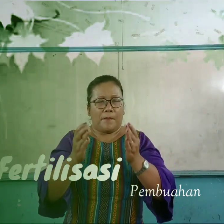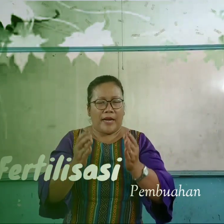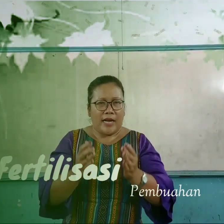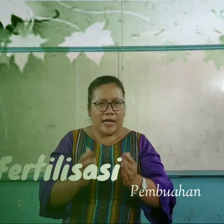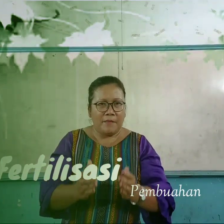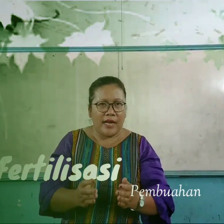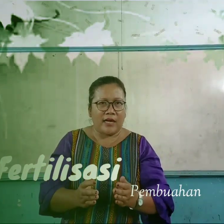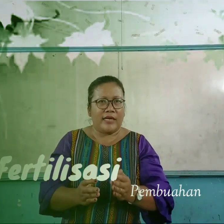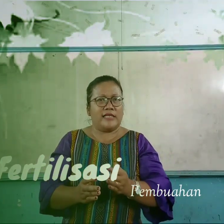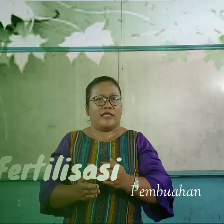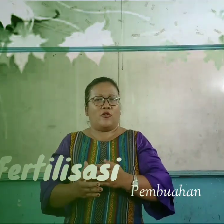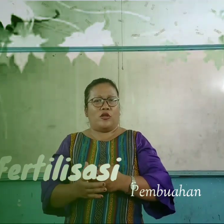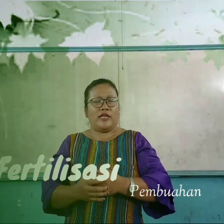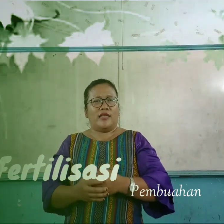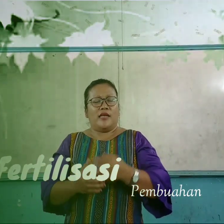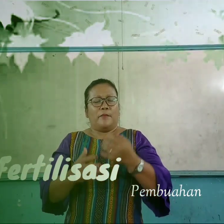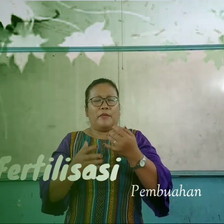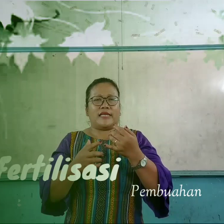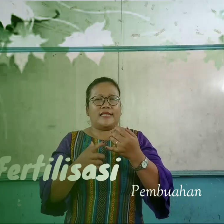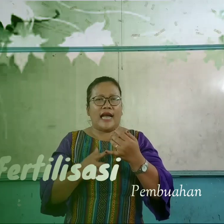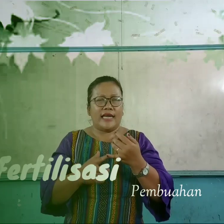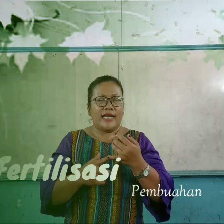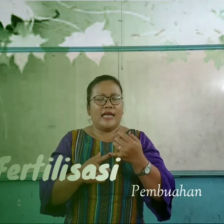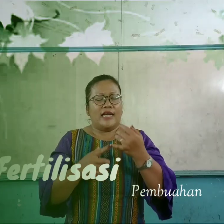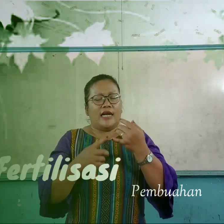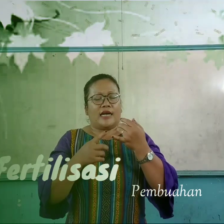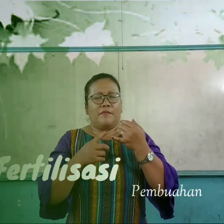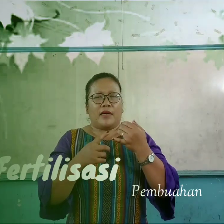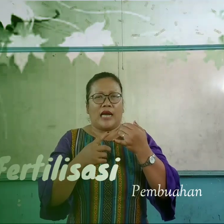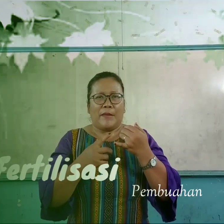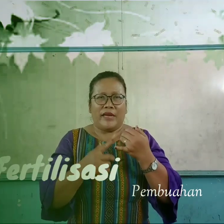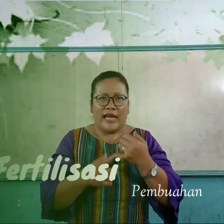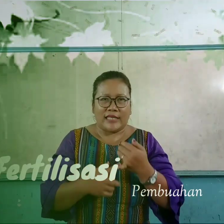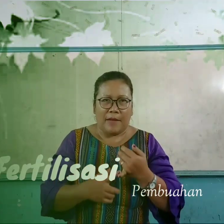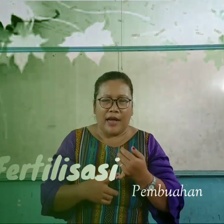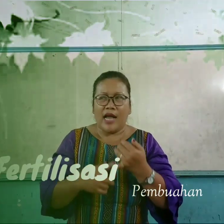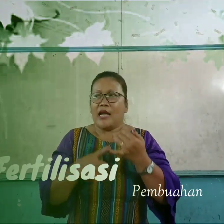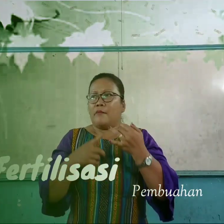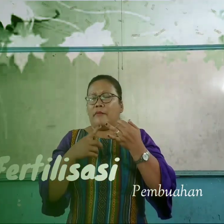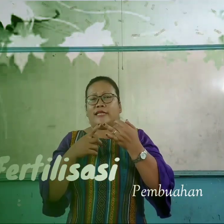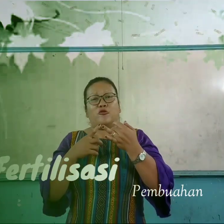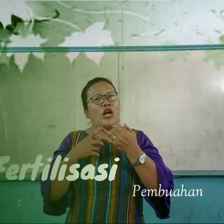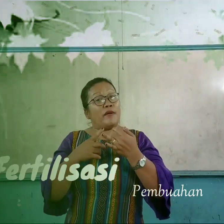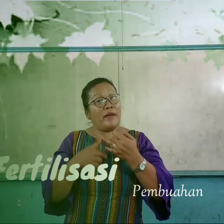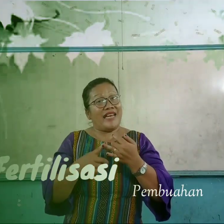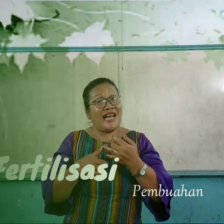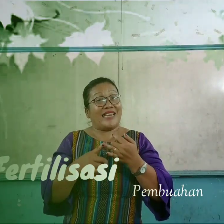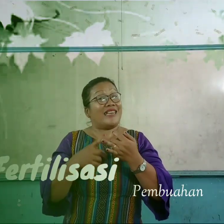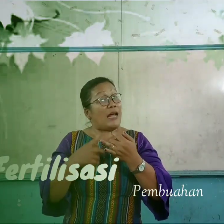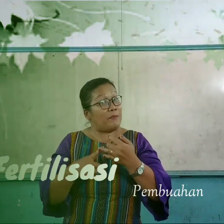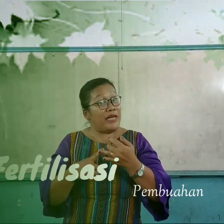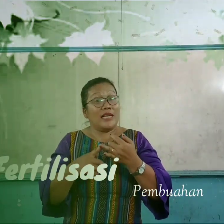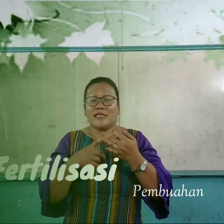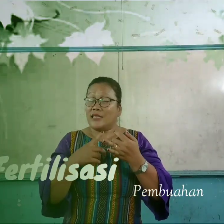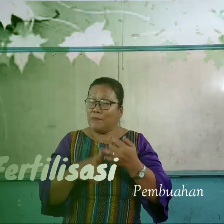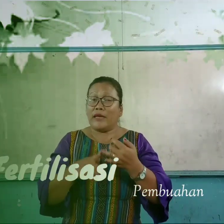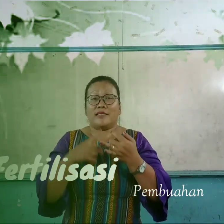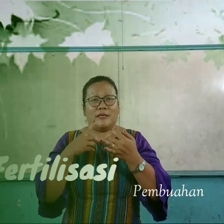pada kembar dizigotik bisa jadi kelaminnya sama, bisa juga berbeda, tetapi